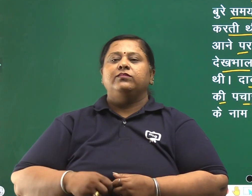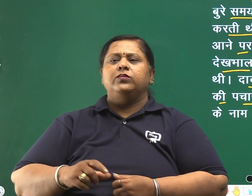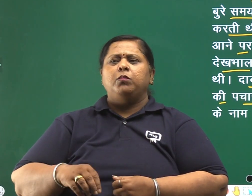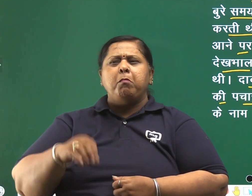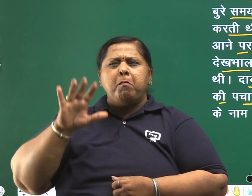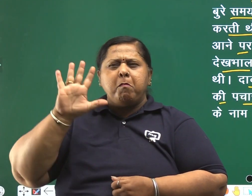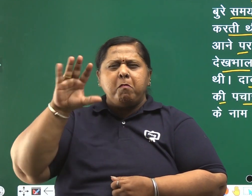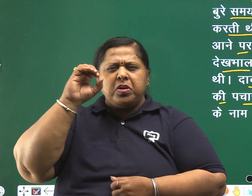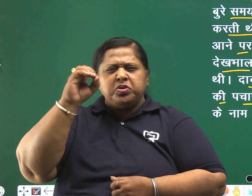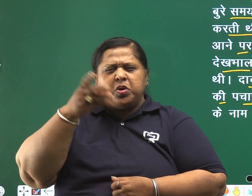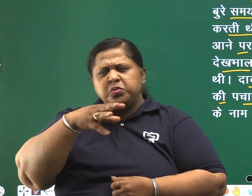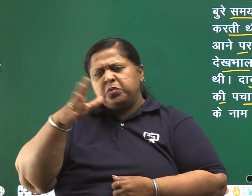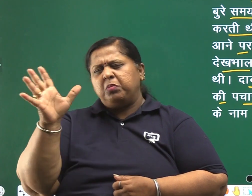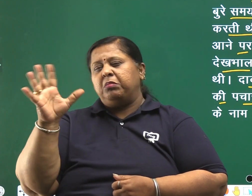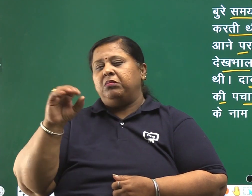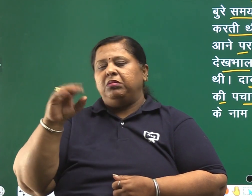50 किस्म की